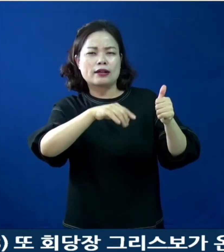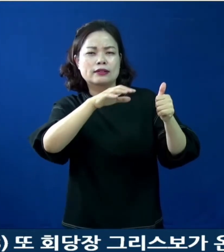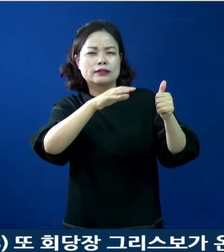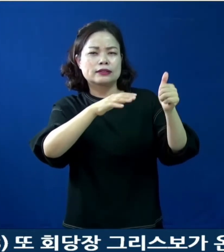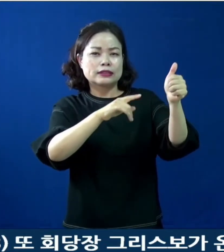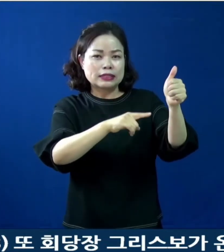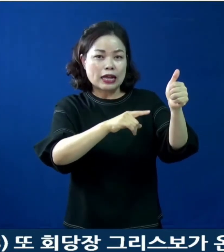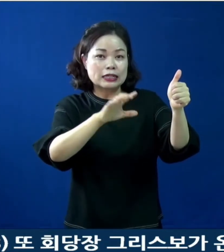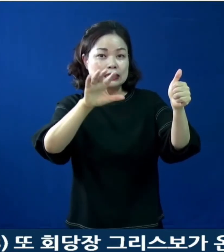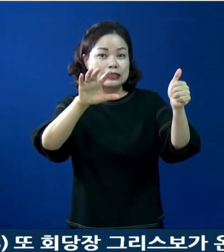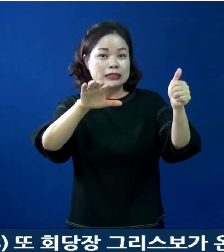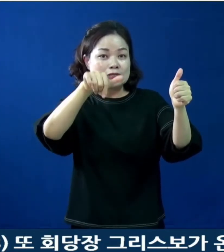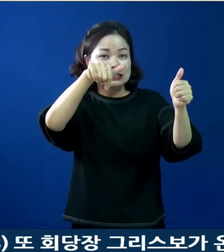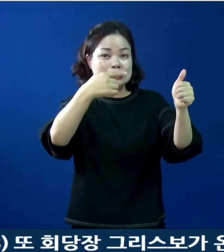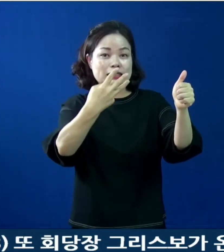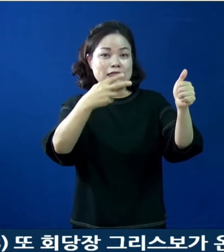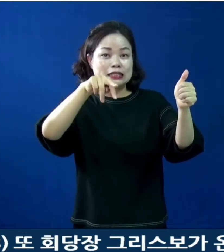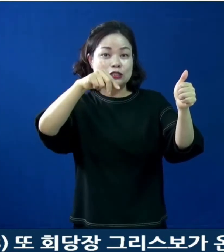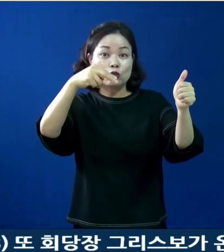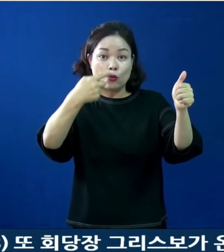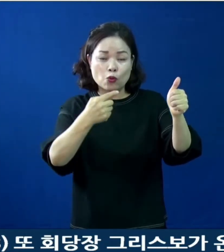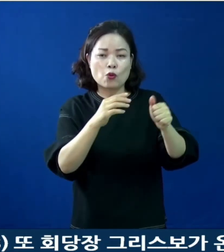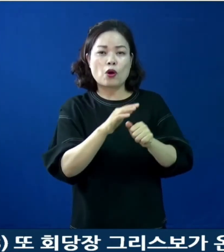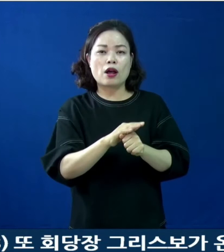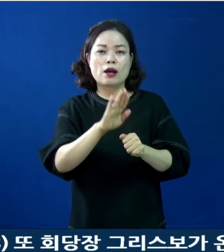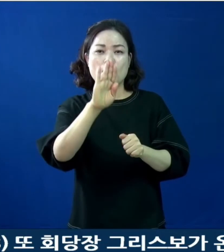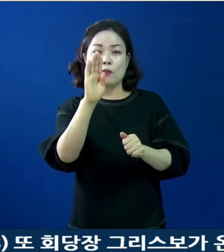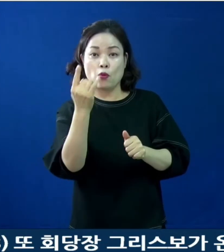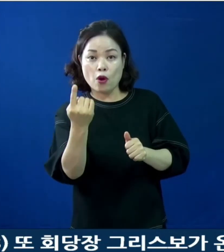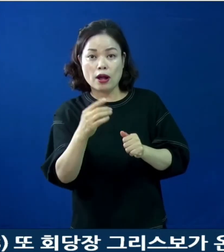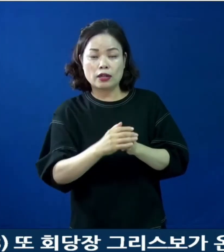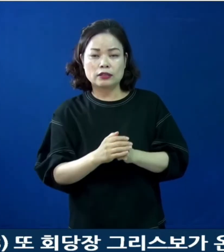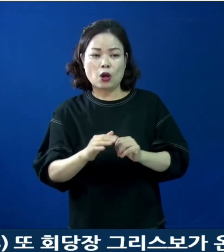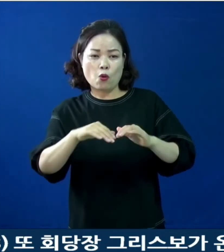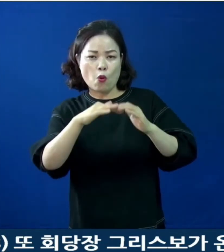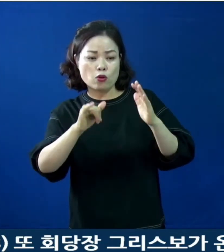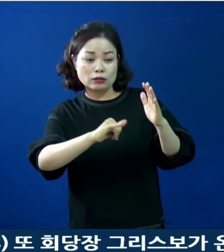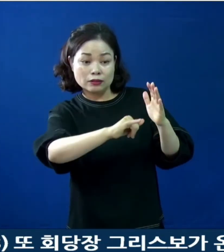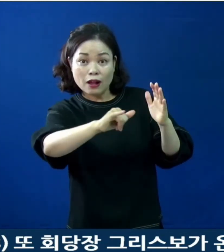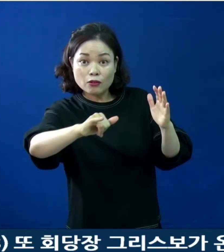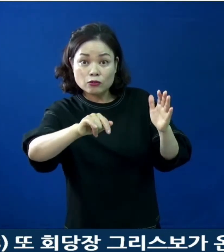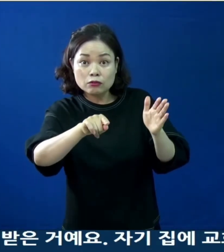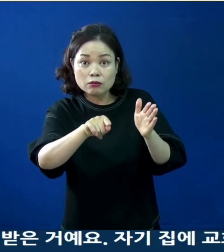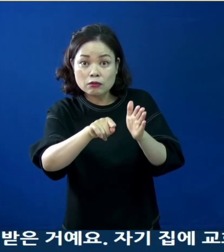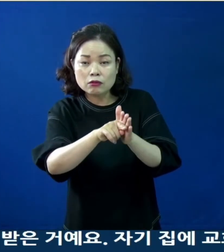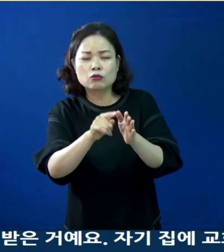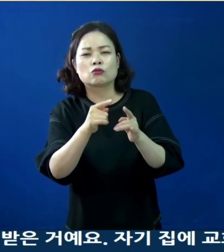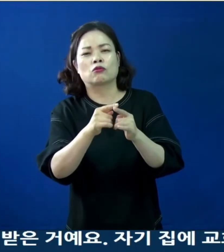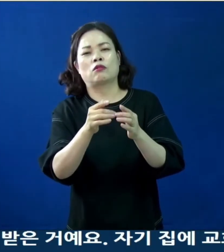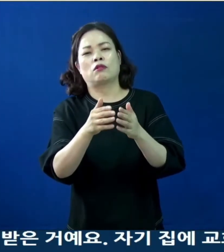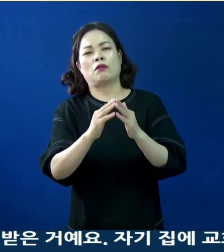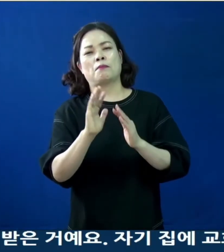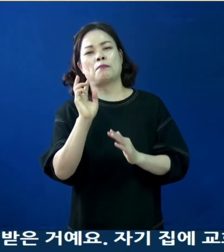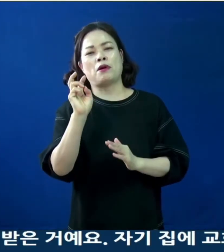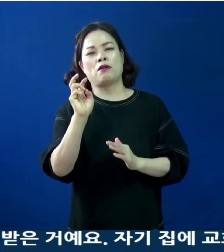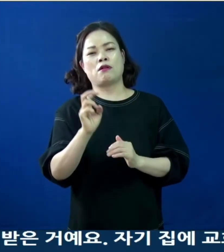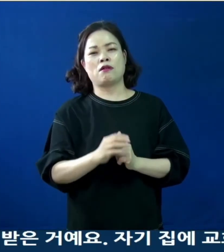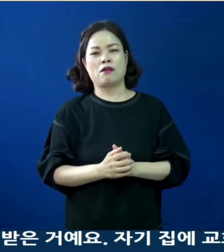회당장 그리스보와 또 온 집안이 믿었어요. 이것도 또 교회가 됐을 가능성이 있어요.